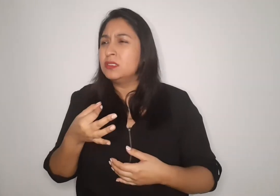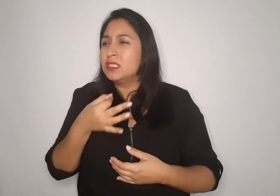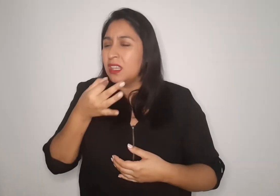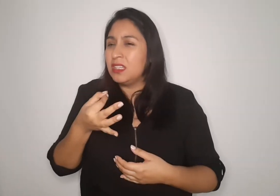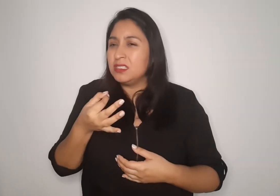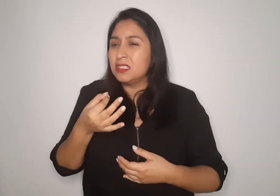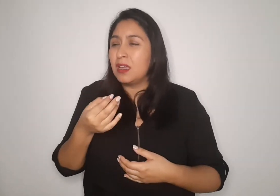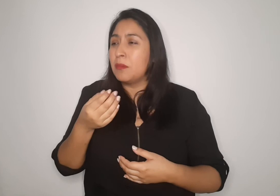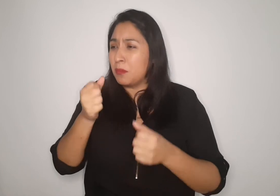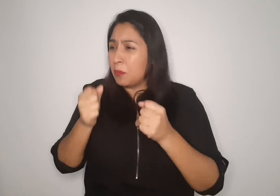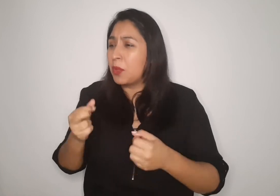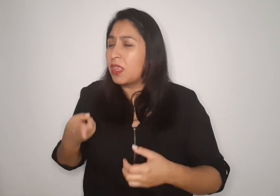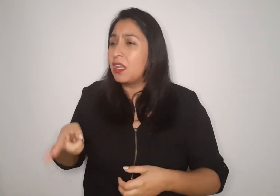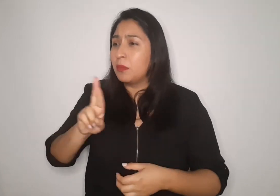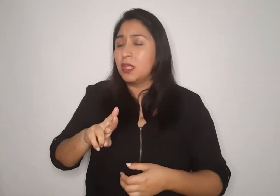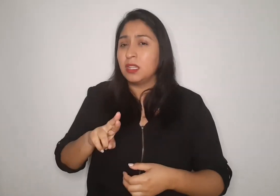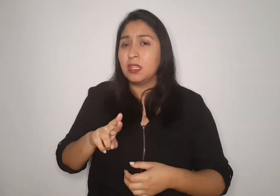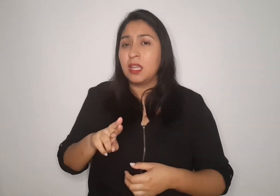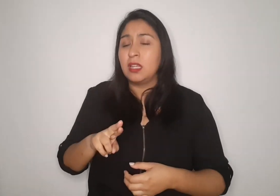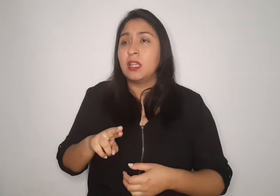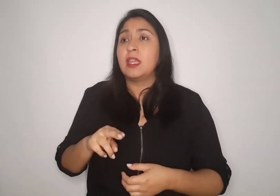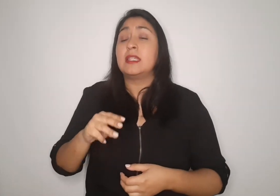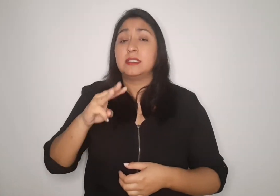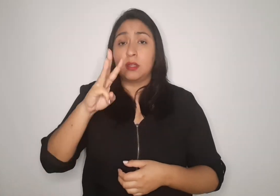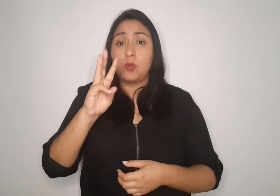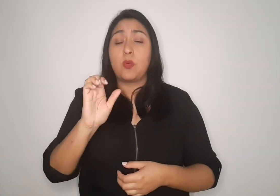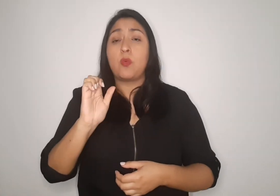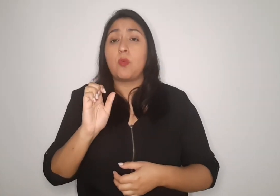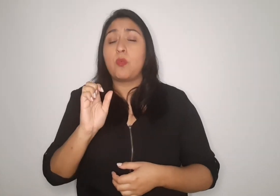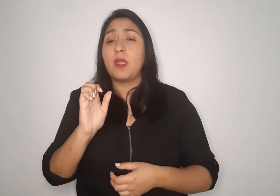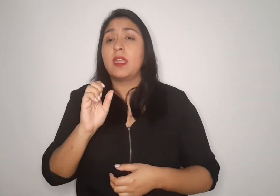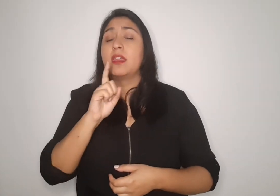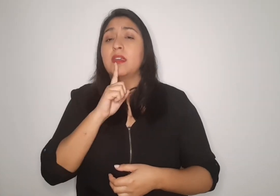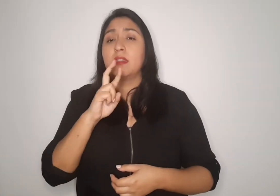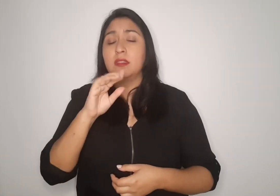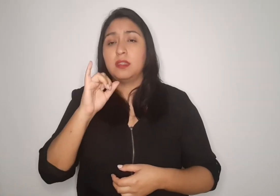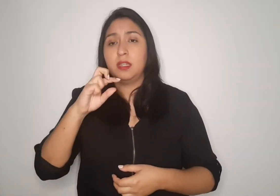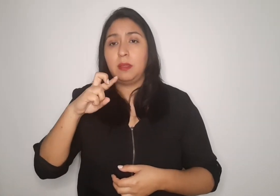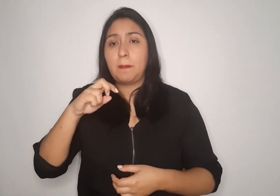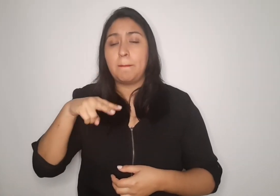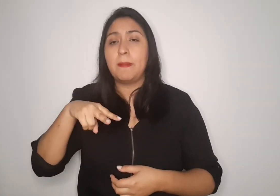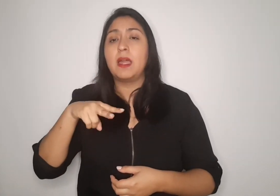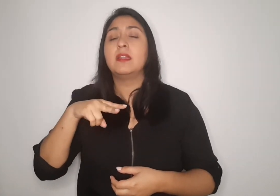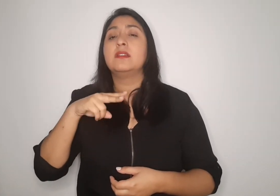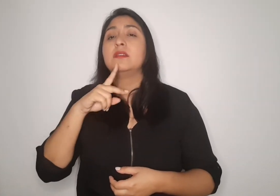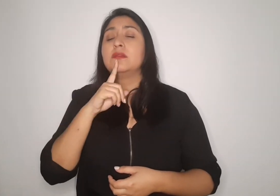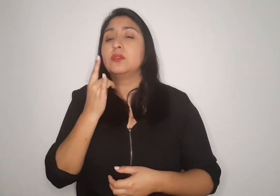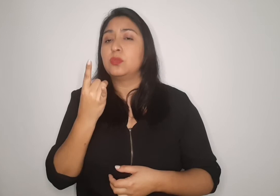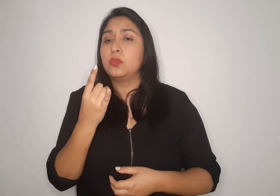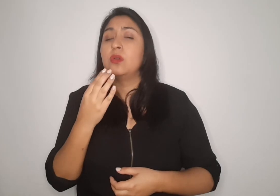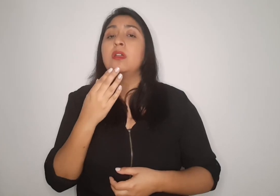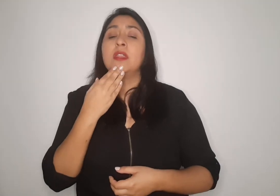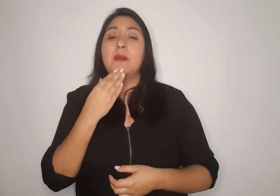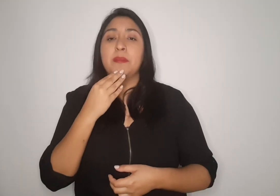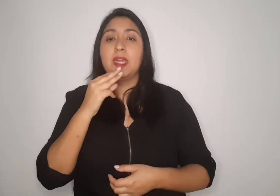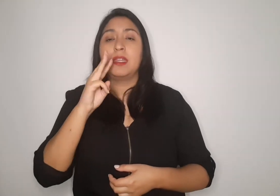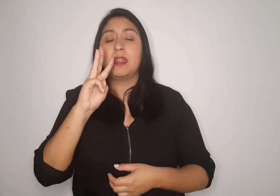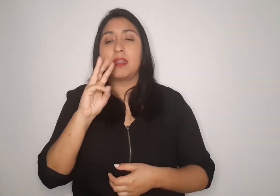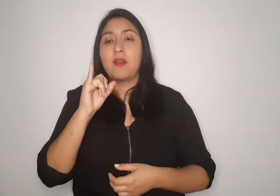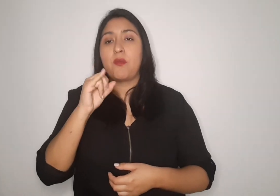dije Huetripantu y es... Sí, Huetripantu o Huiñol Tripantu. Huiñol Tripantu. Bueno, se